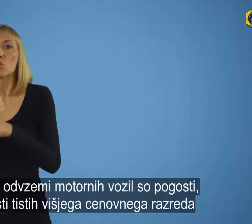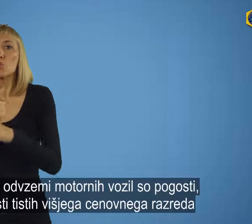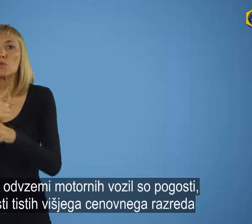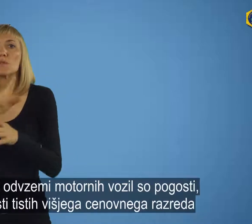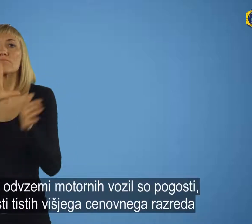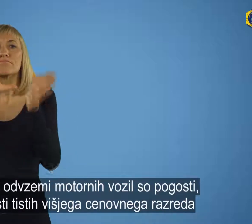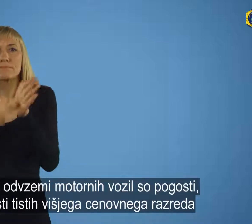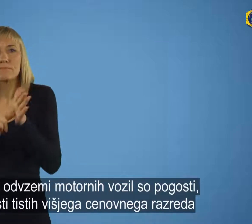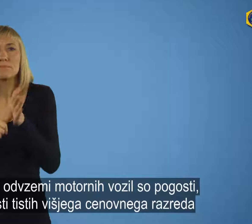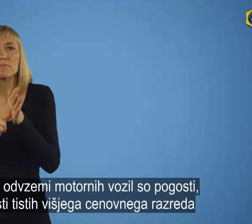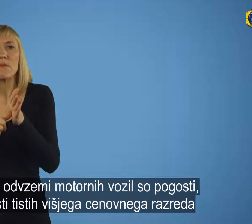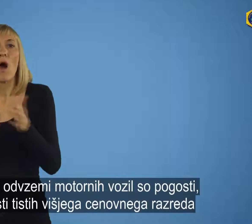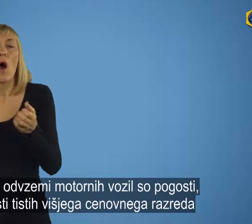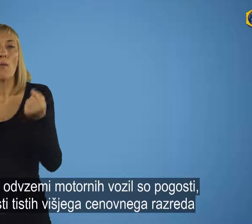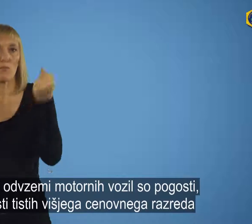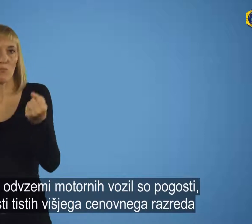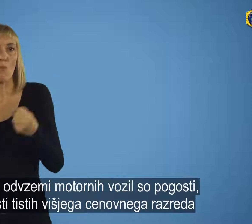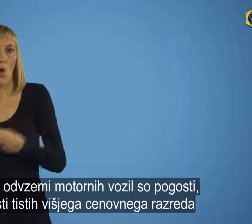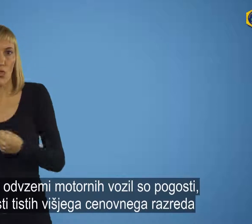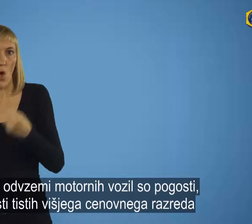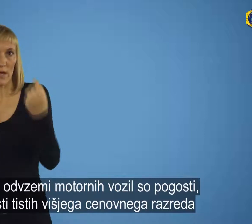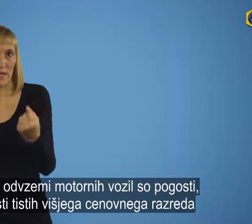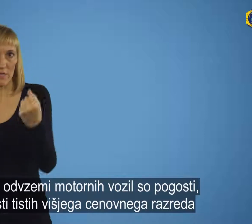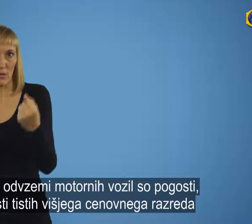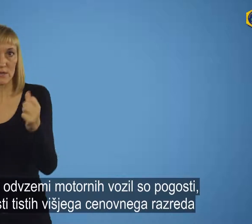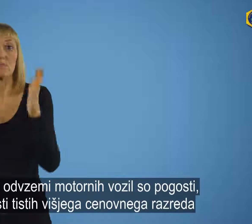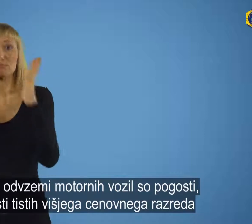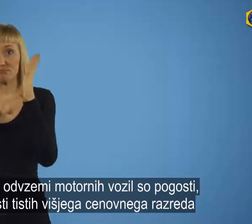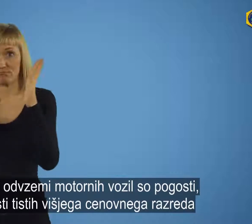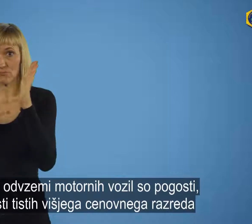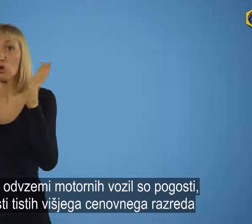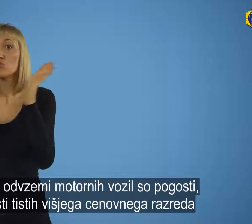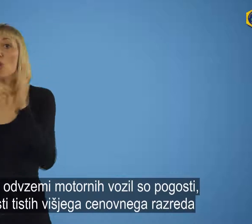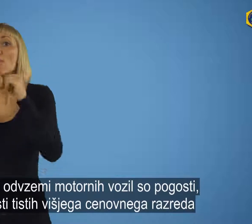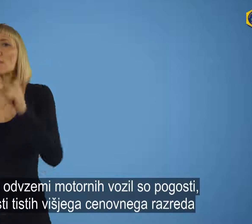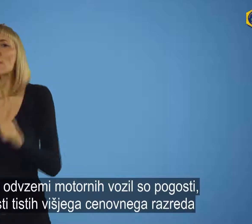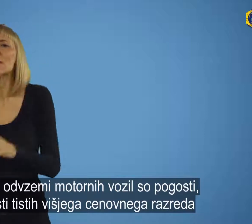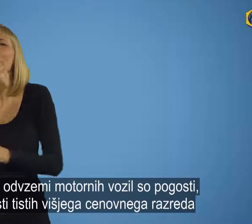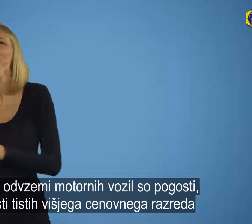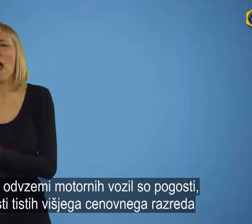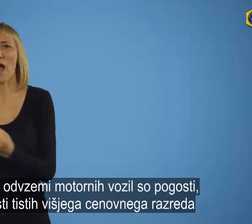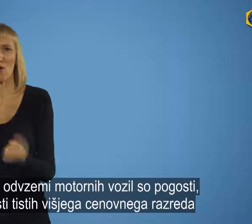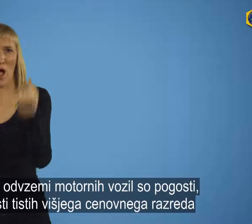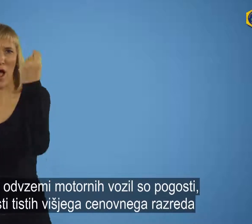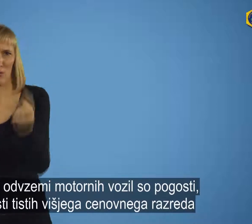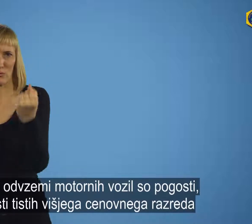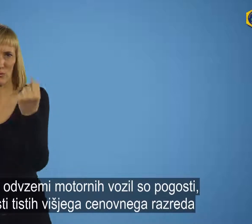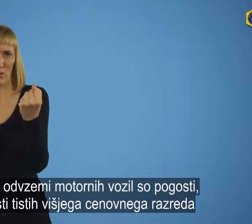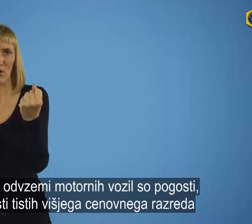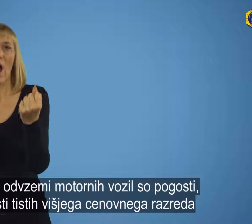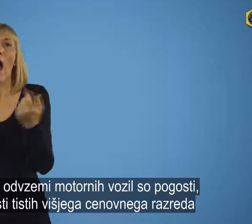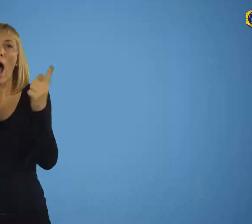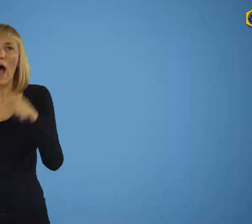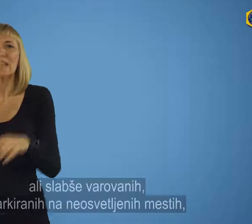Tudi odvzemi motornih vozil so pogosti, zlasti tistih višjega cenovnega razreda ali slabše